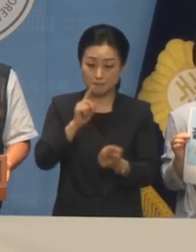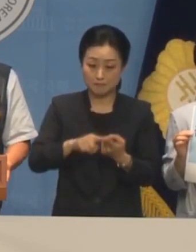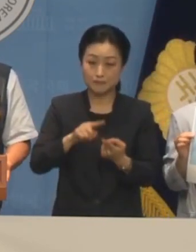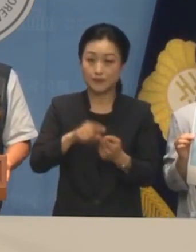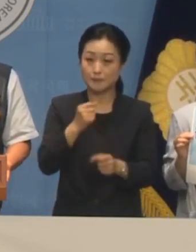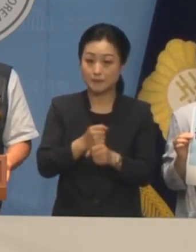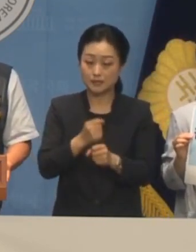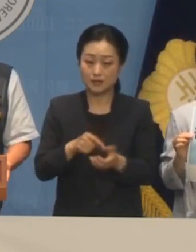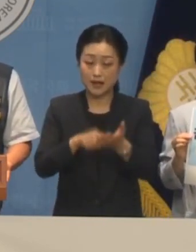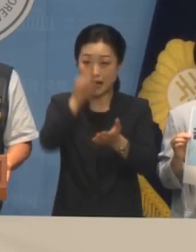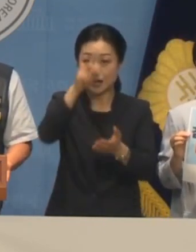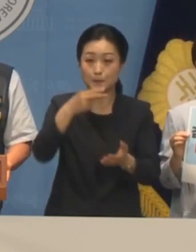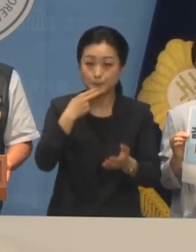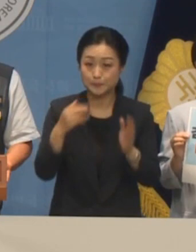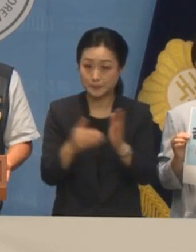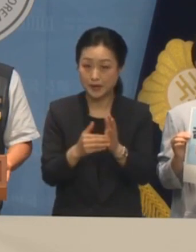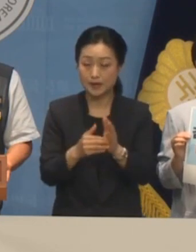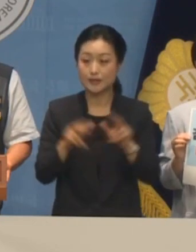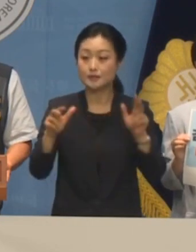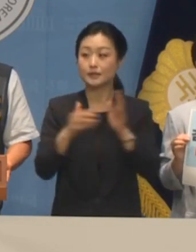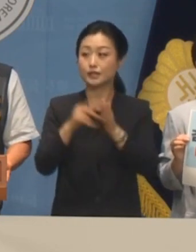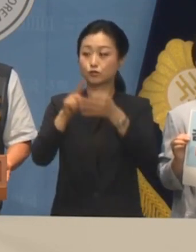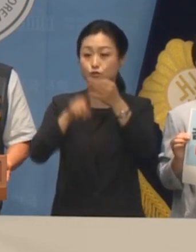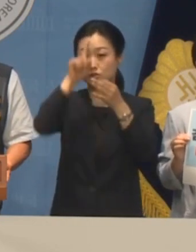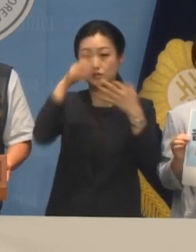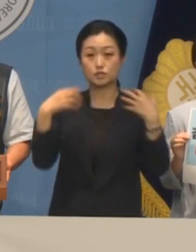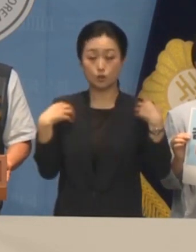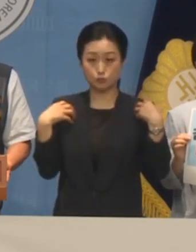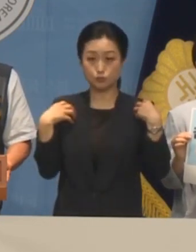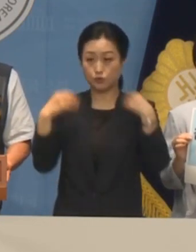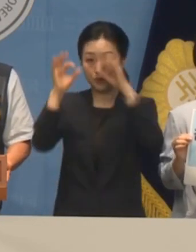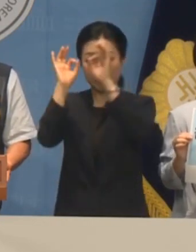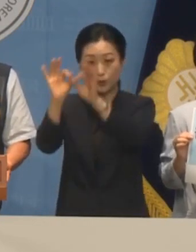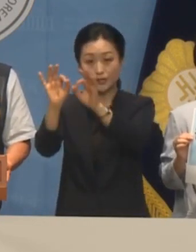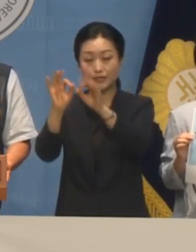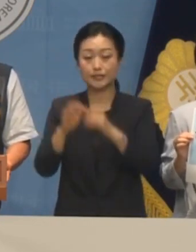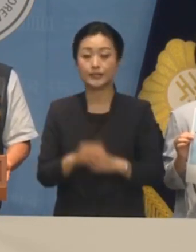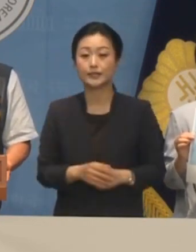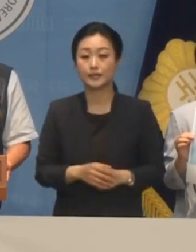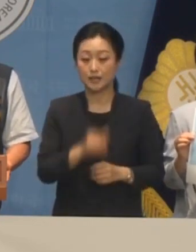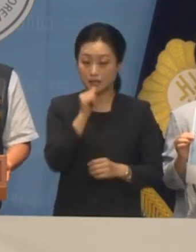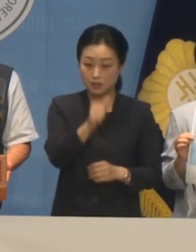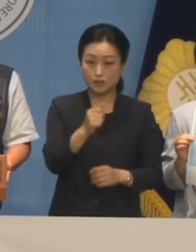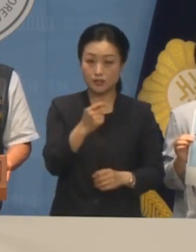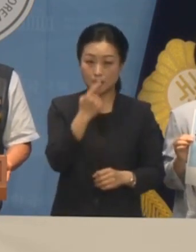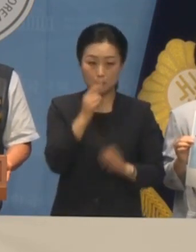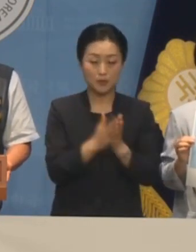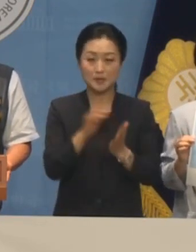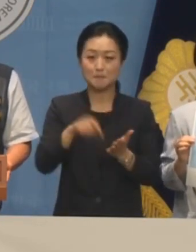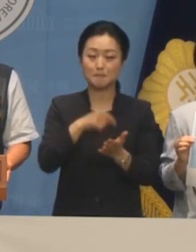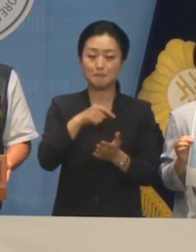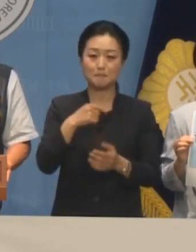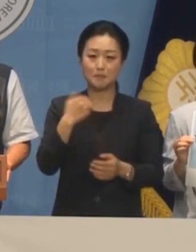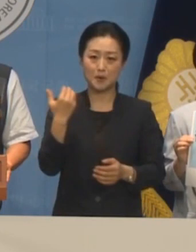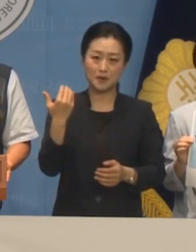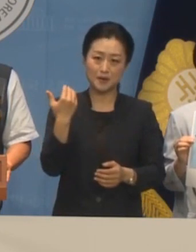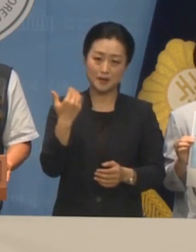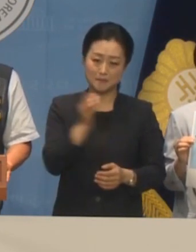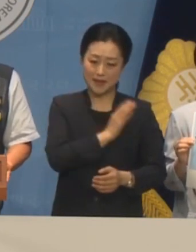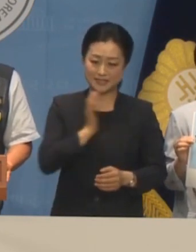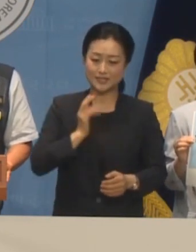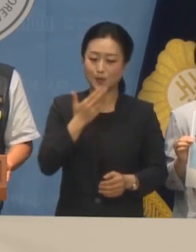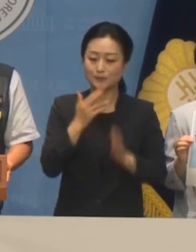없었습니다 이때까지 윤성열 정권 조직들을 보면 절대 자기를 배신하지 않는다는 이들만